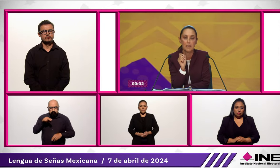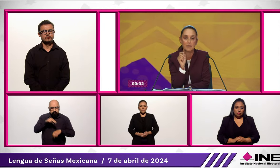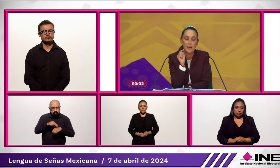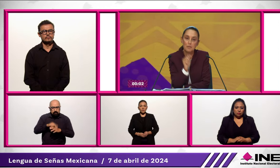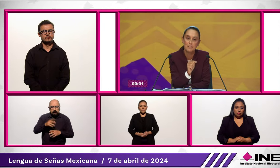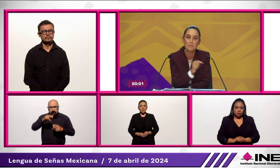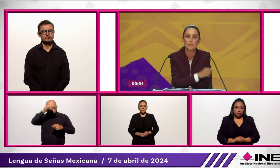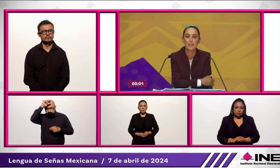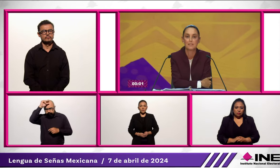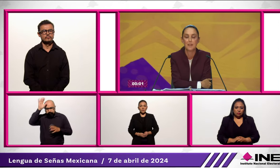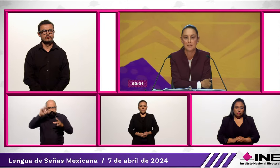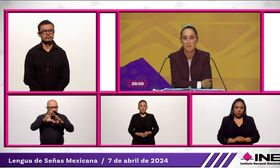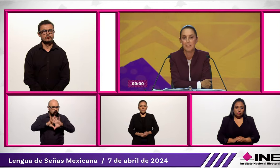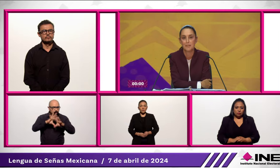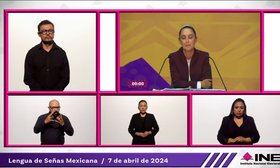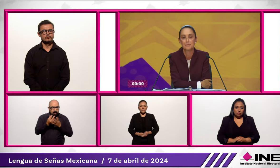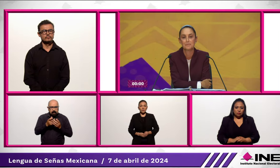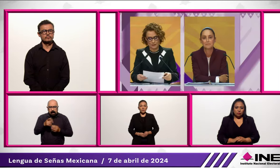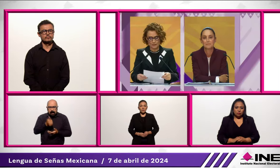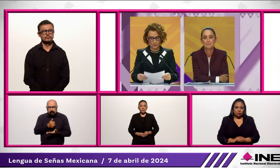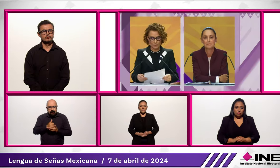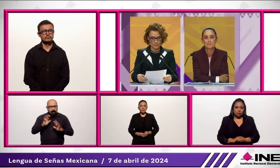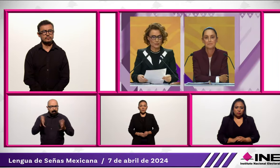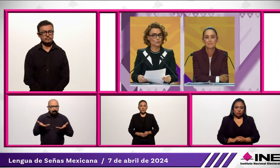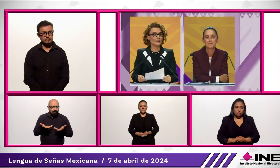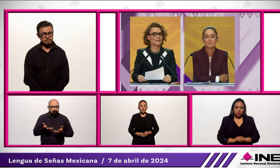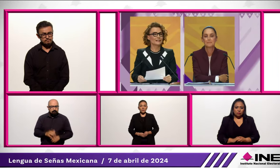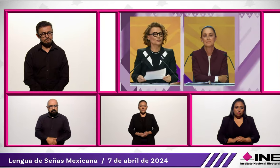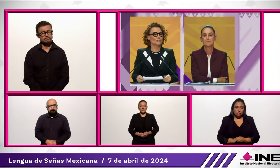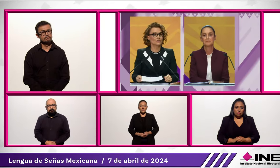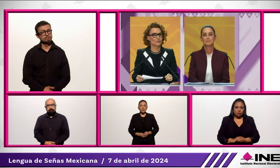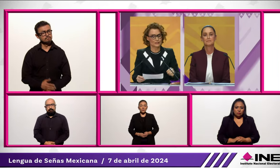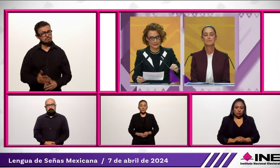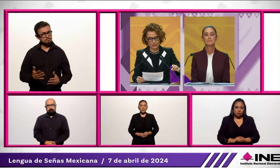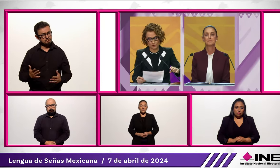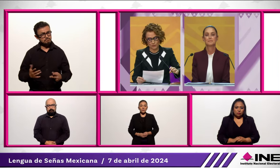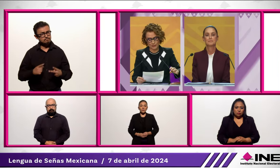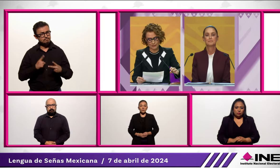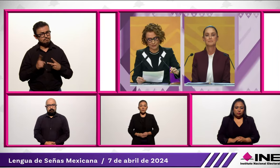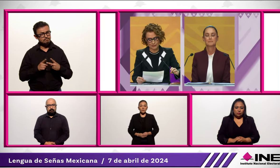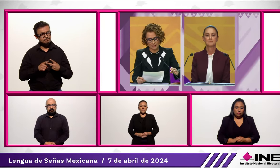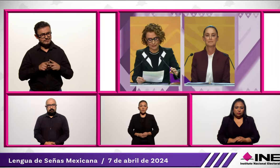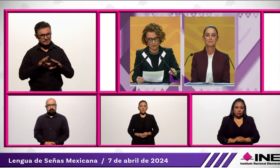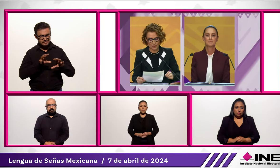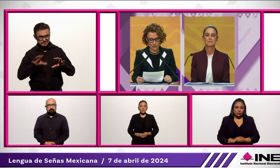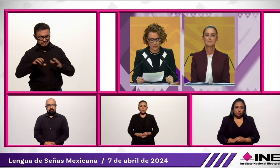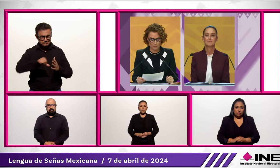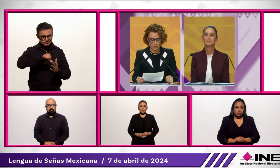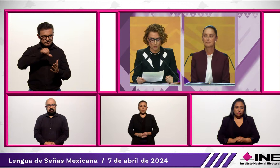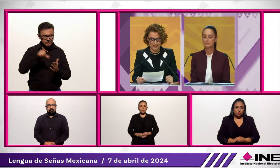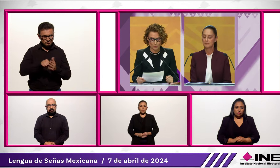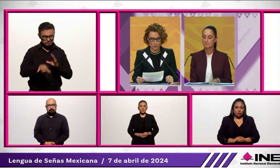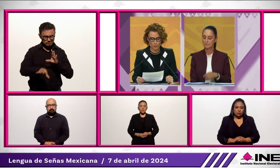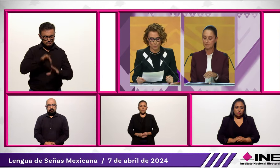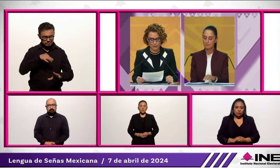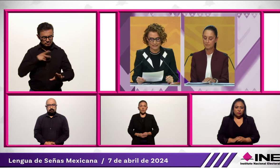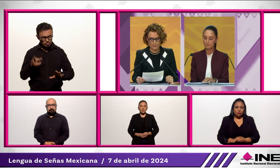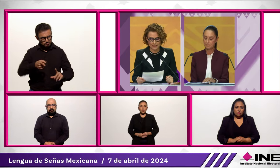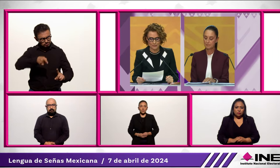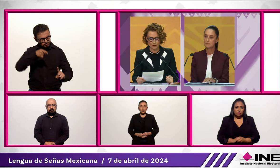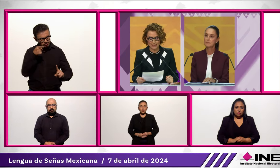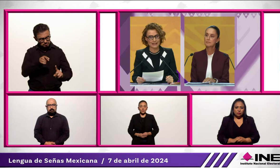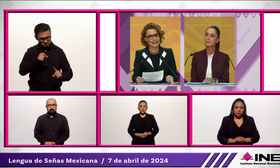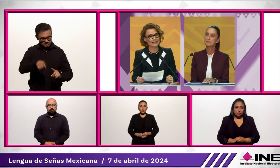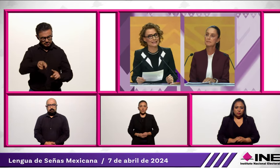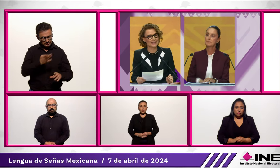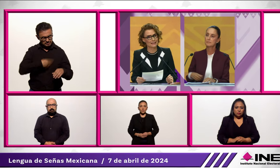de enfermeras. Ya lo hicimos en la Ciudad de México. Segunda pregunta de la zona centro, candidata Claudia Sheinbaum. ¿Cuál es su propuesta